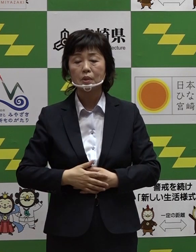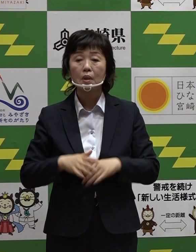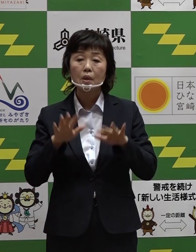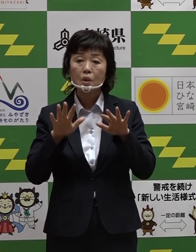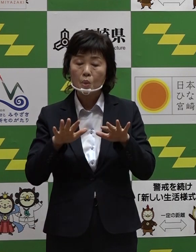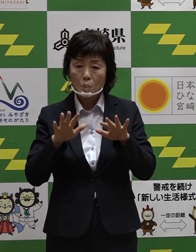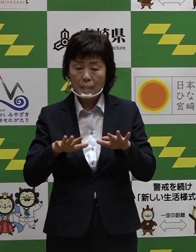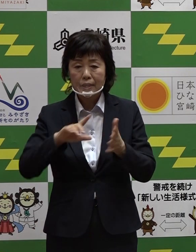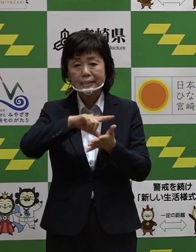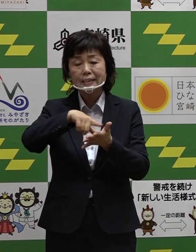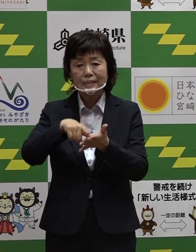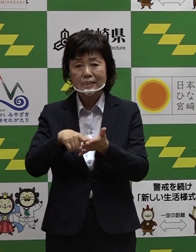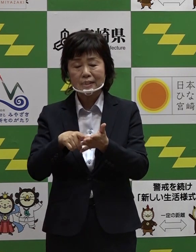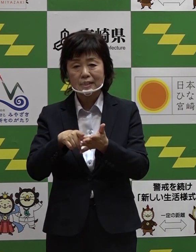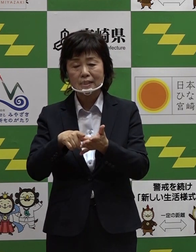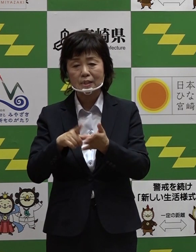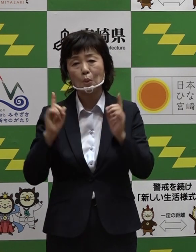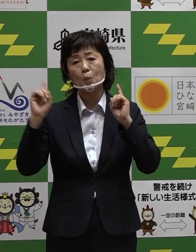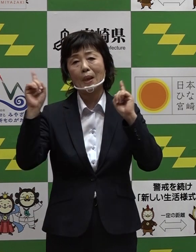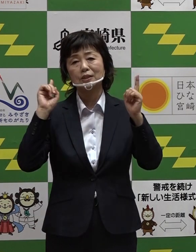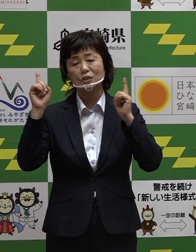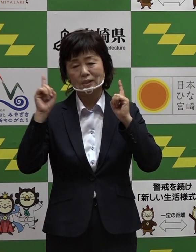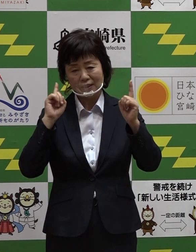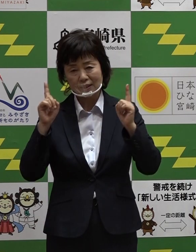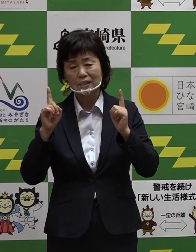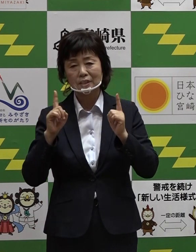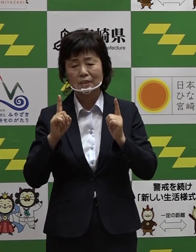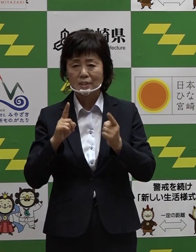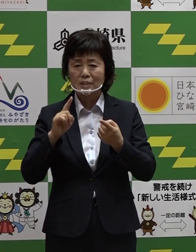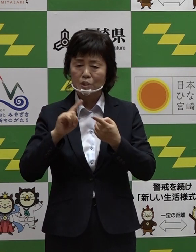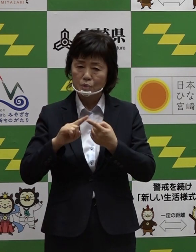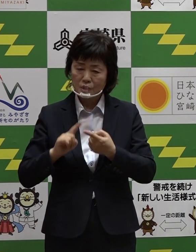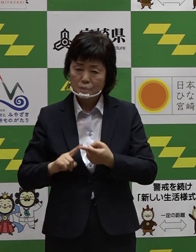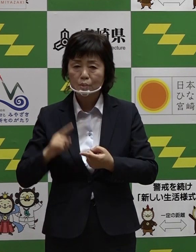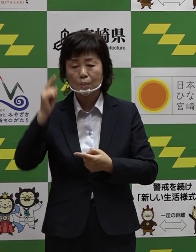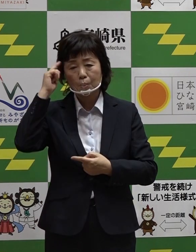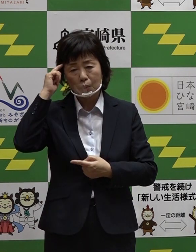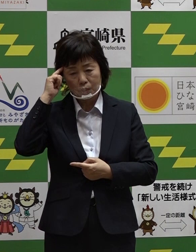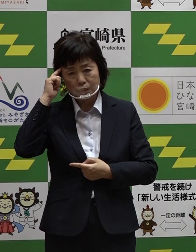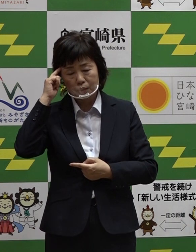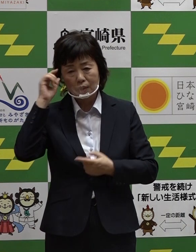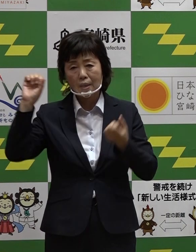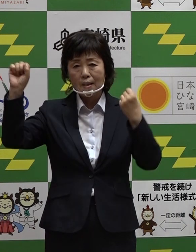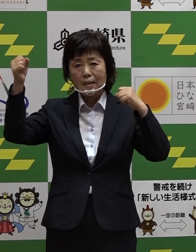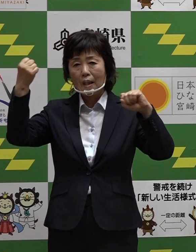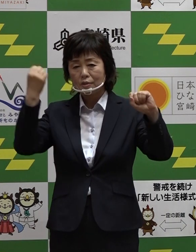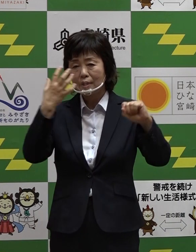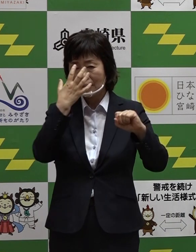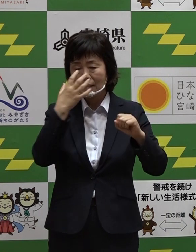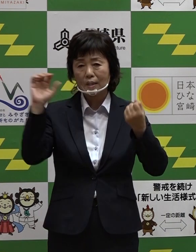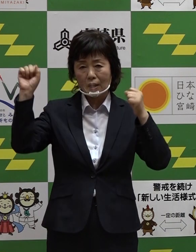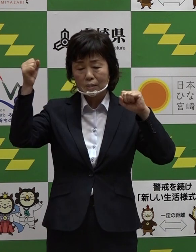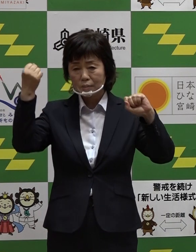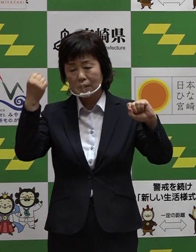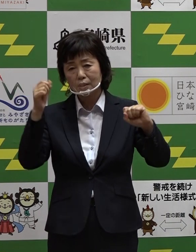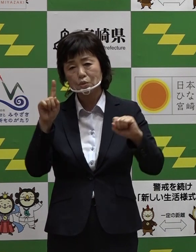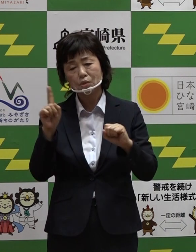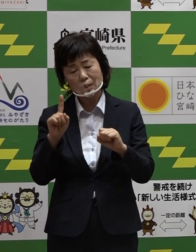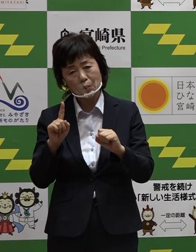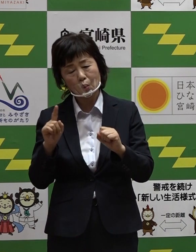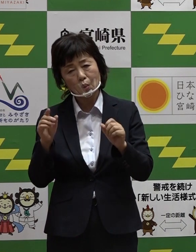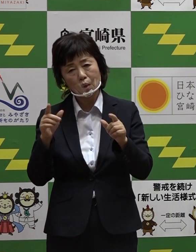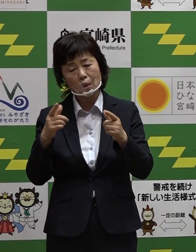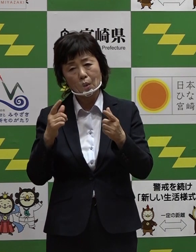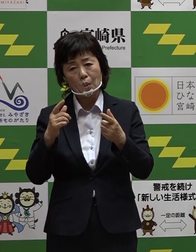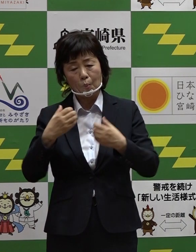今回という地域のお祭りなどに準じると思うんですが、桜にしてもこの基準を守れ